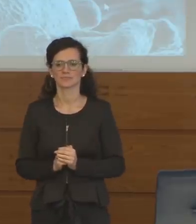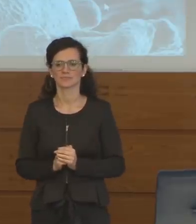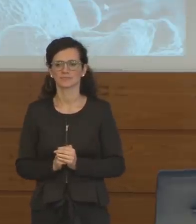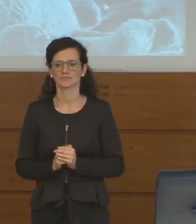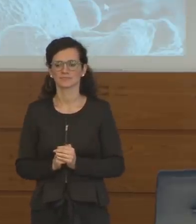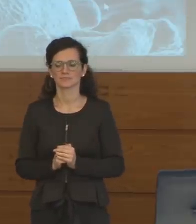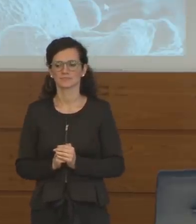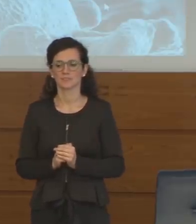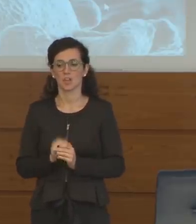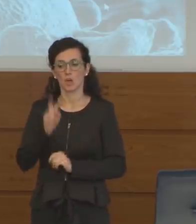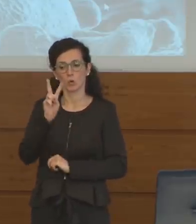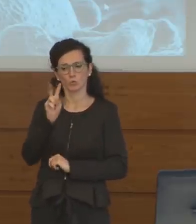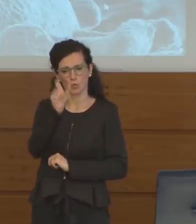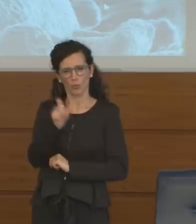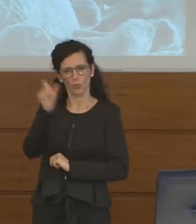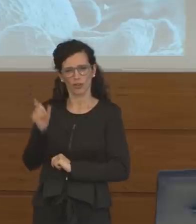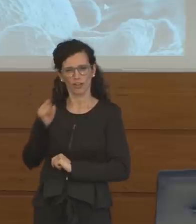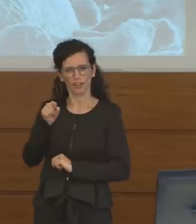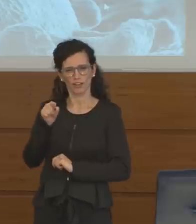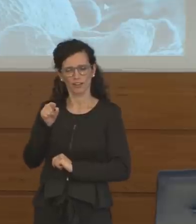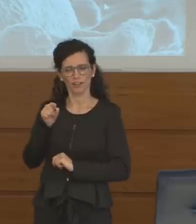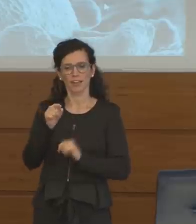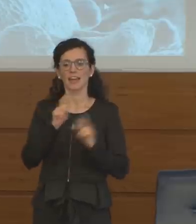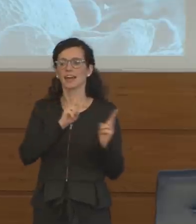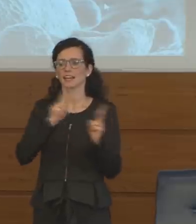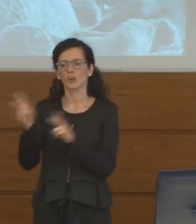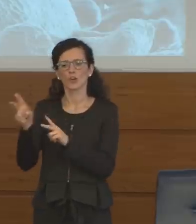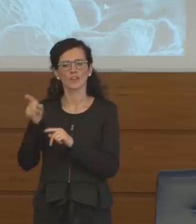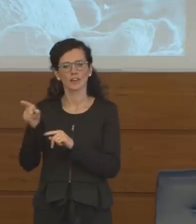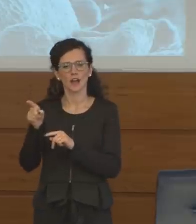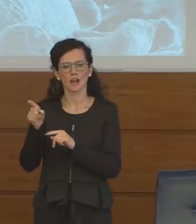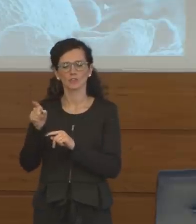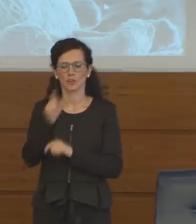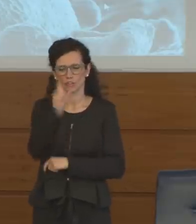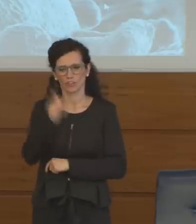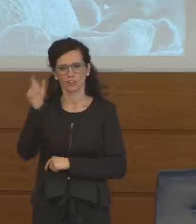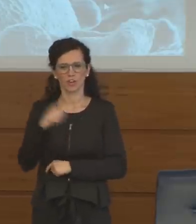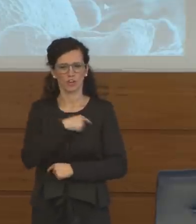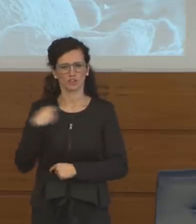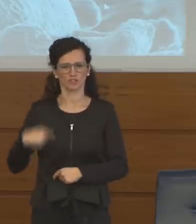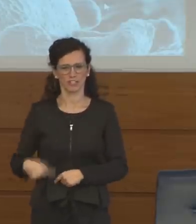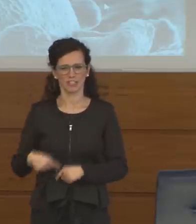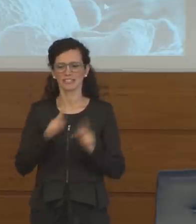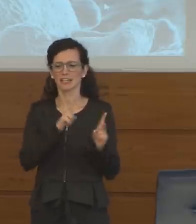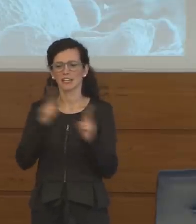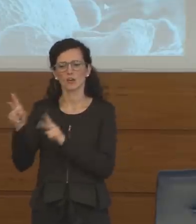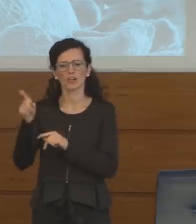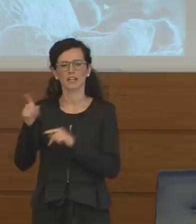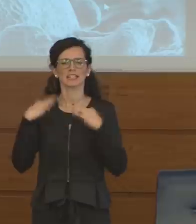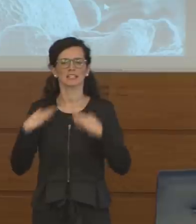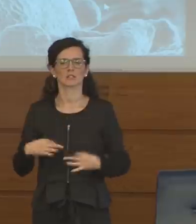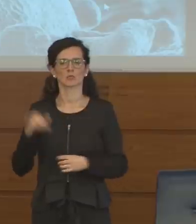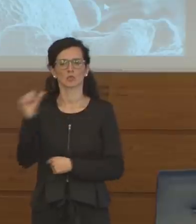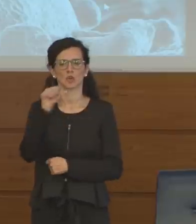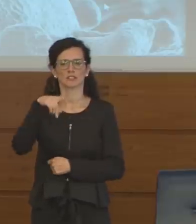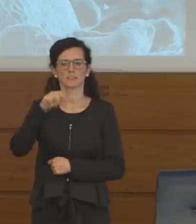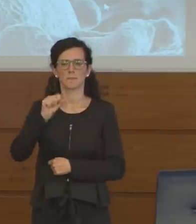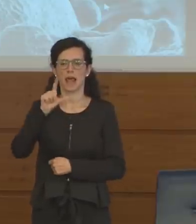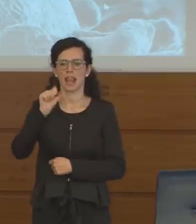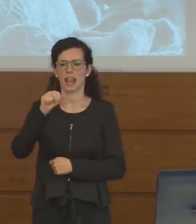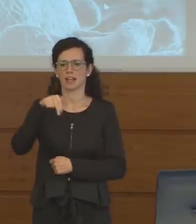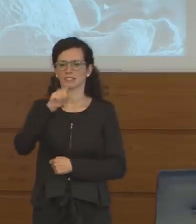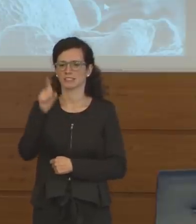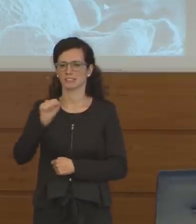e le due unità sono le persone che sono ricoverate, i cittadini cinesi ricoverati all'Istituto Spallanzani.